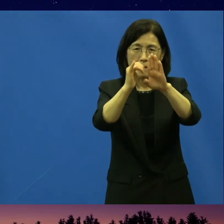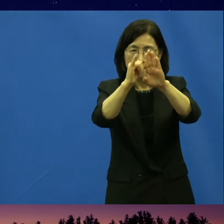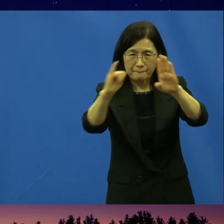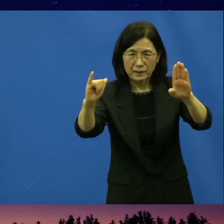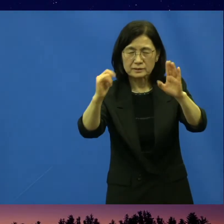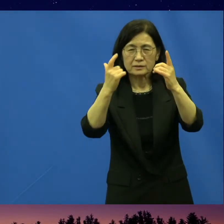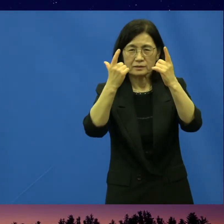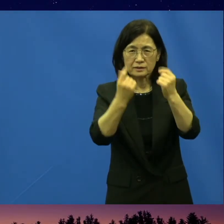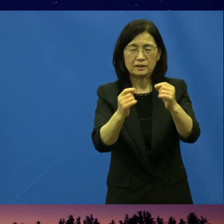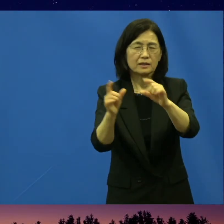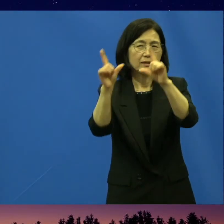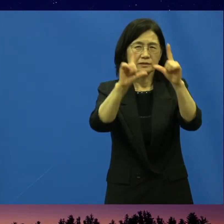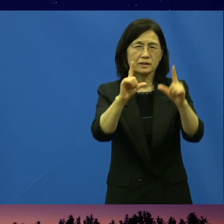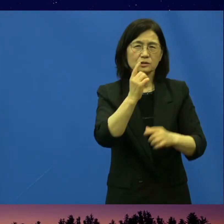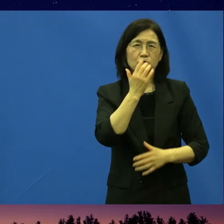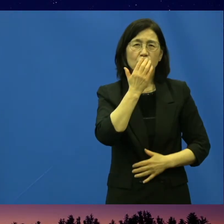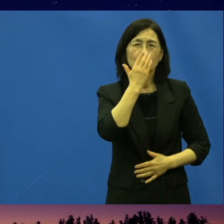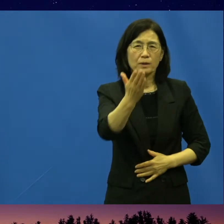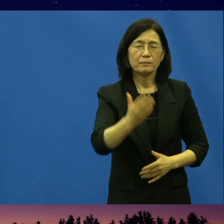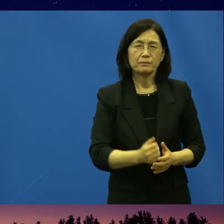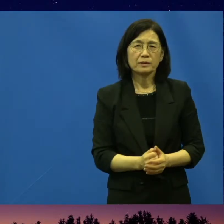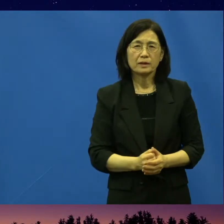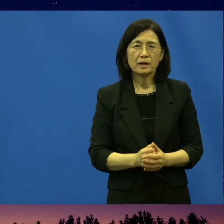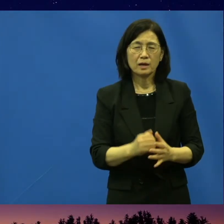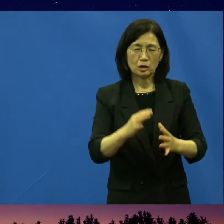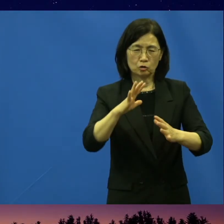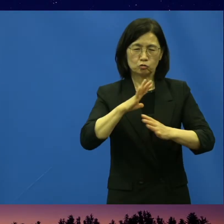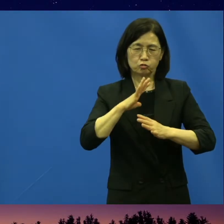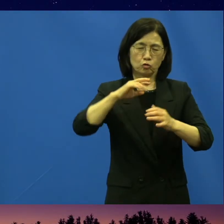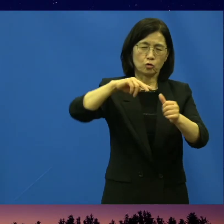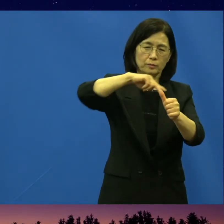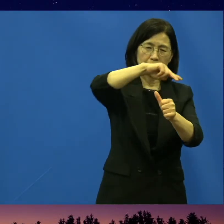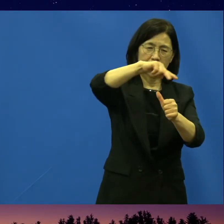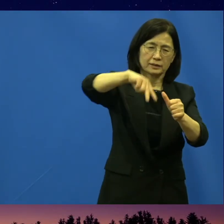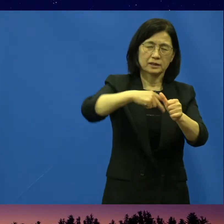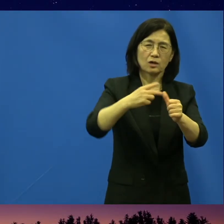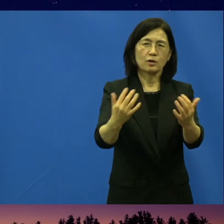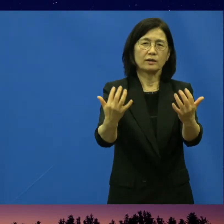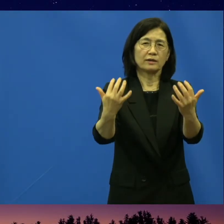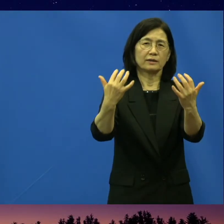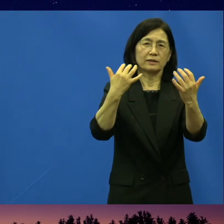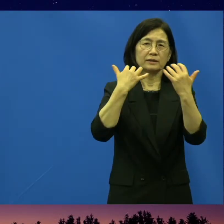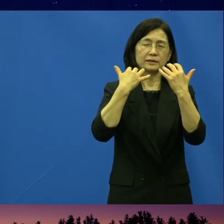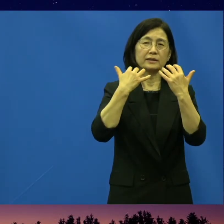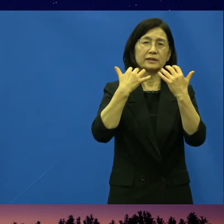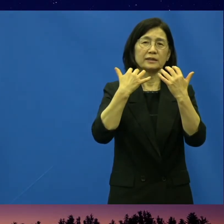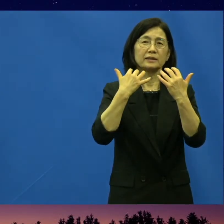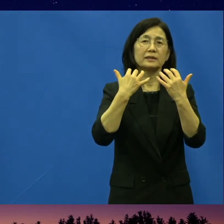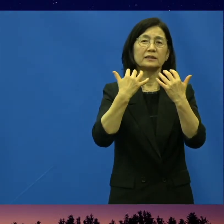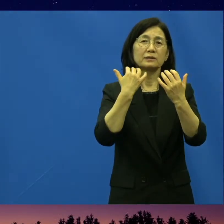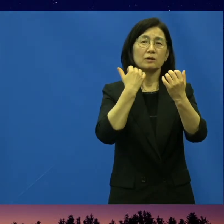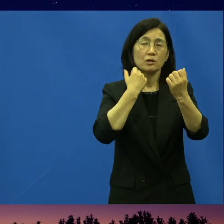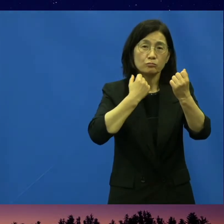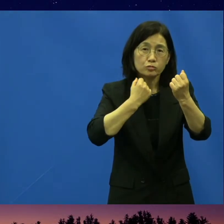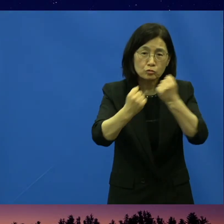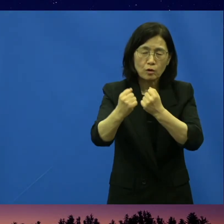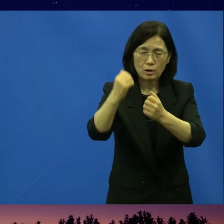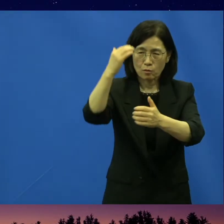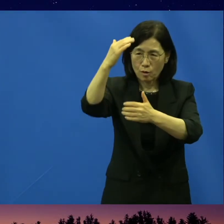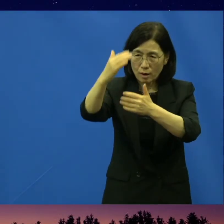두려움을 주는 현실이 끊임없이 우리에게 밀어닥치지만 그 두려움을 주는 현실보다 하나님이 훨씬 더 크신 분이요.